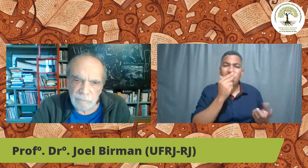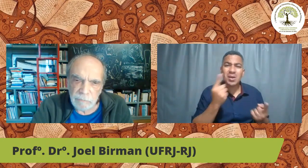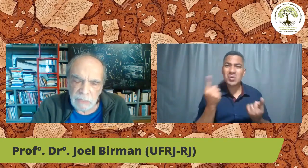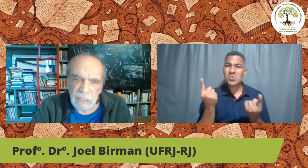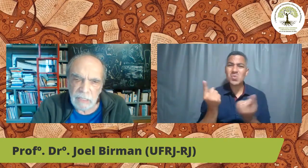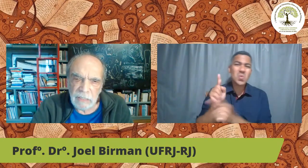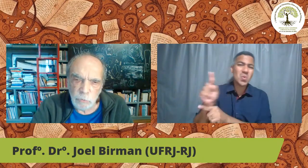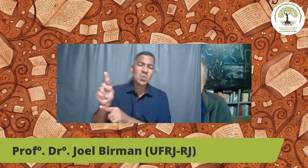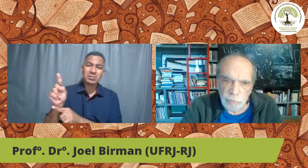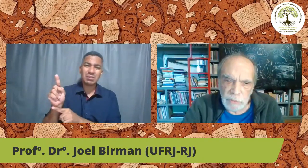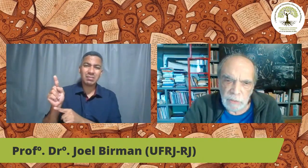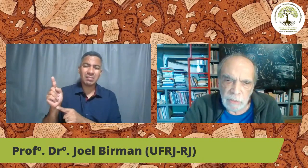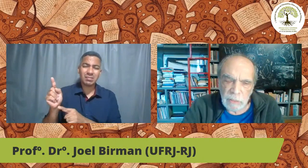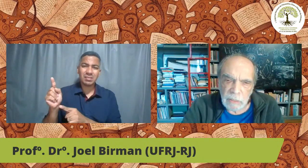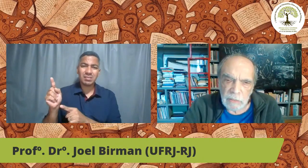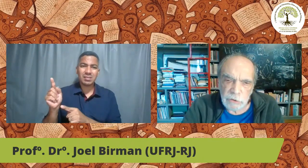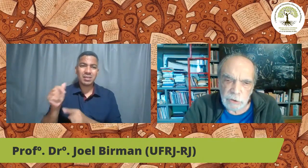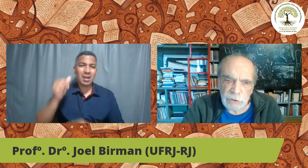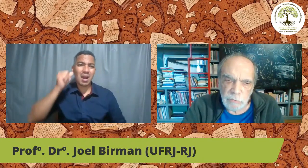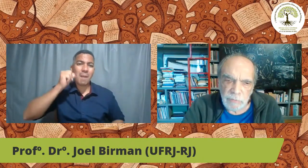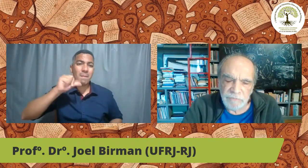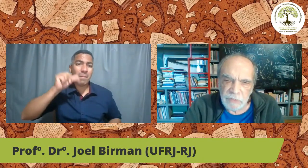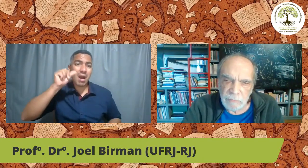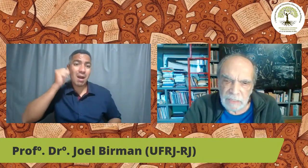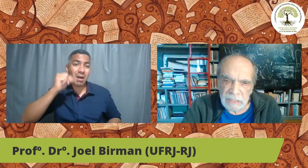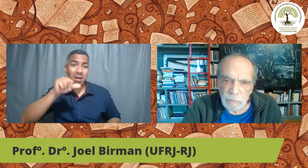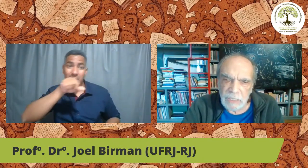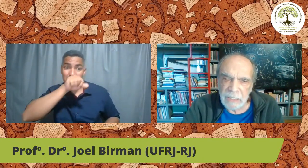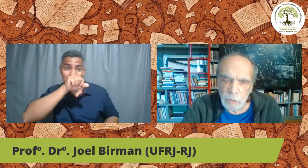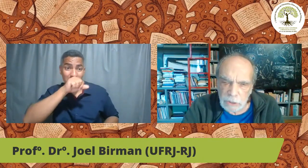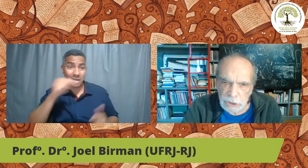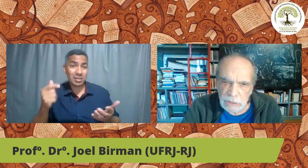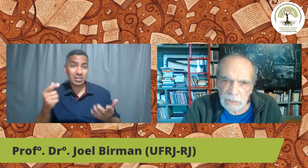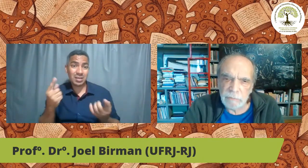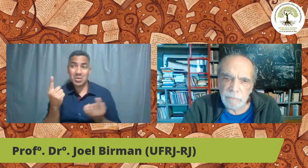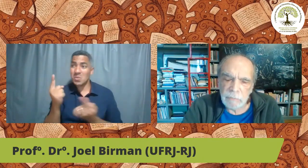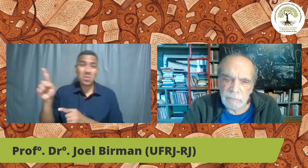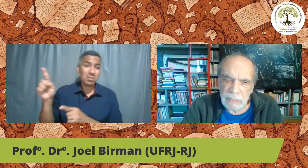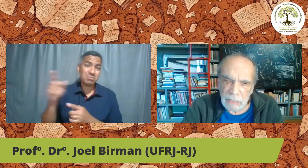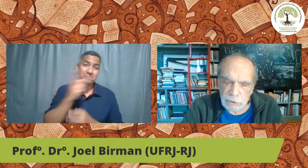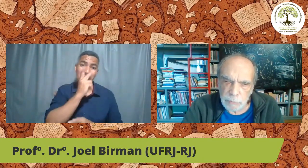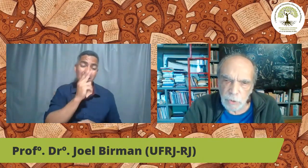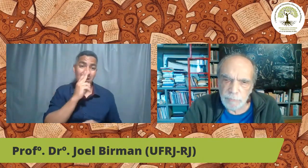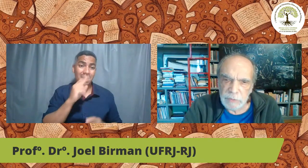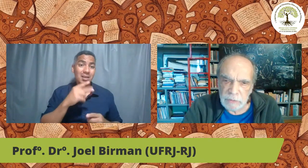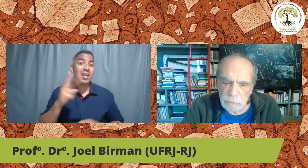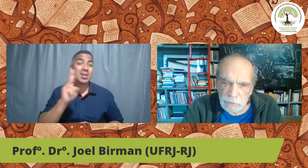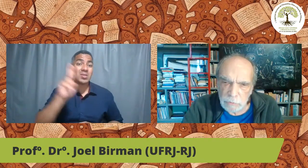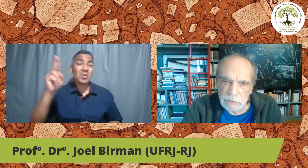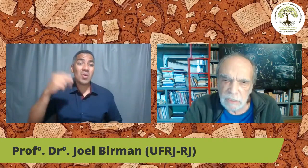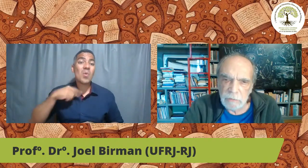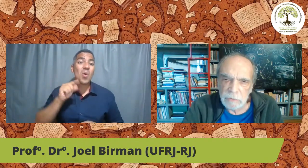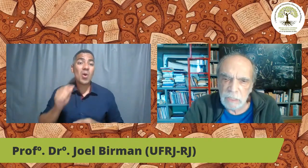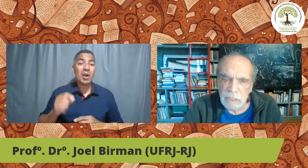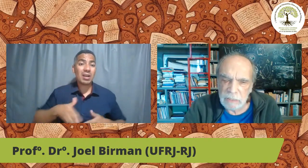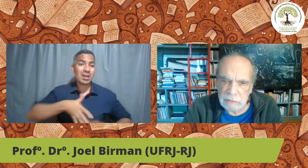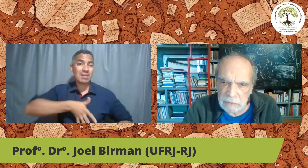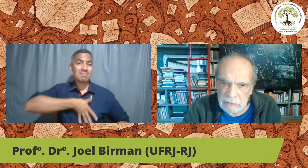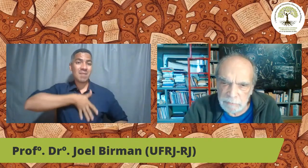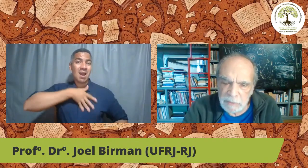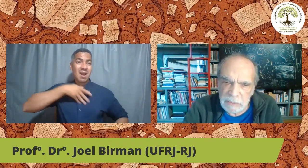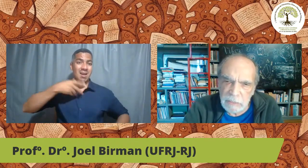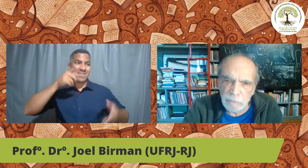materna, né, em nome de uma afirmação erótica delas próprias e dos seus seios, né,